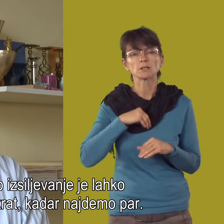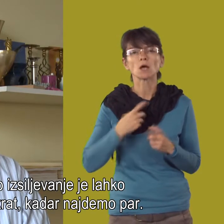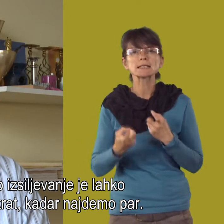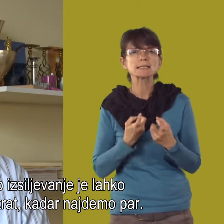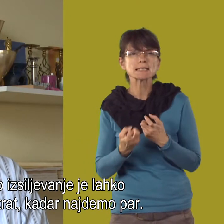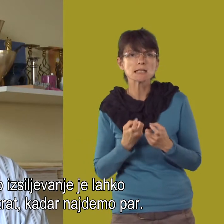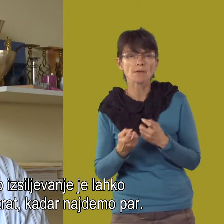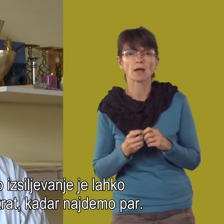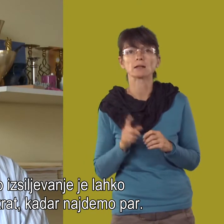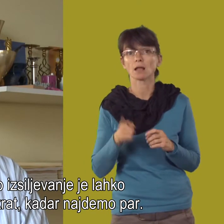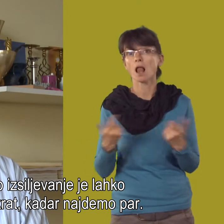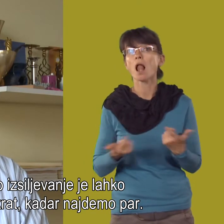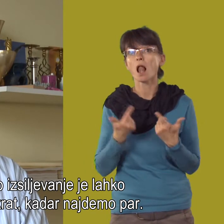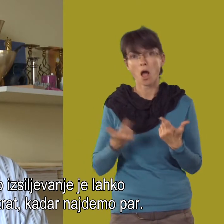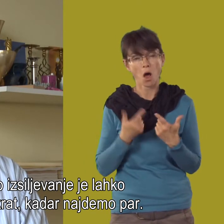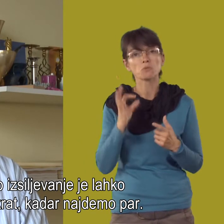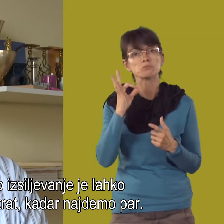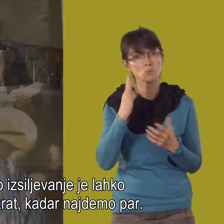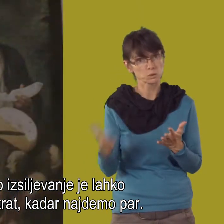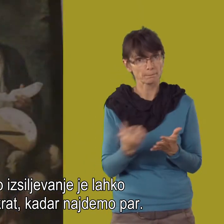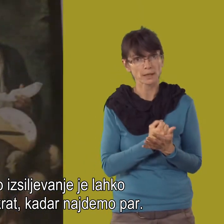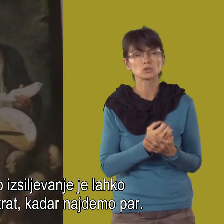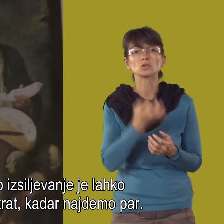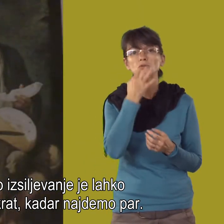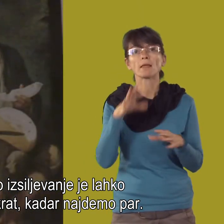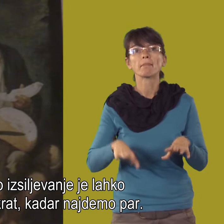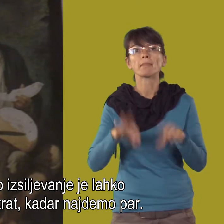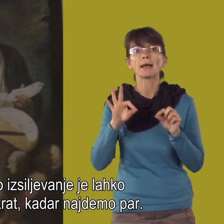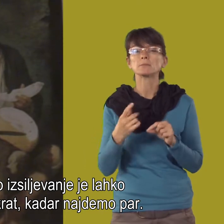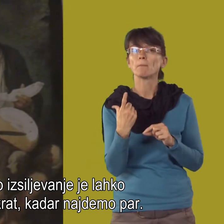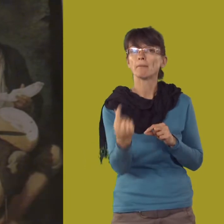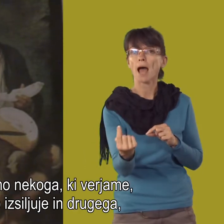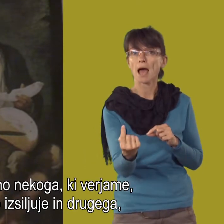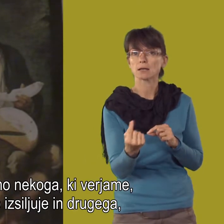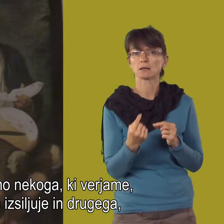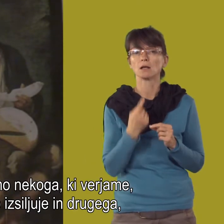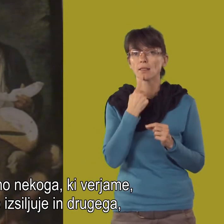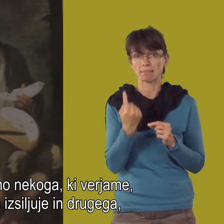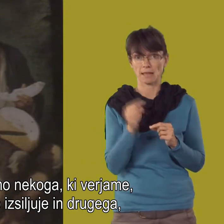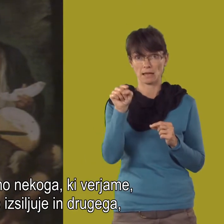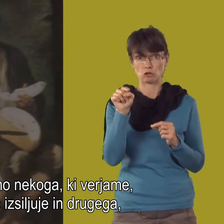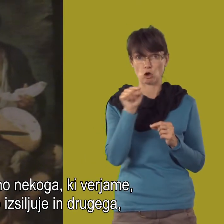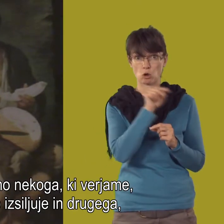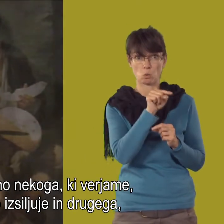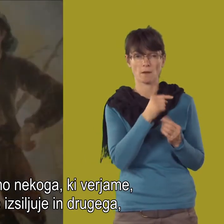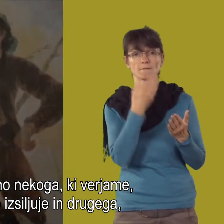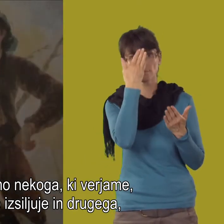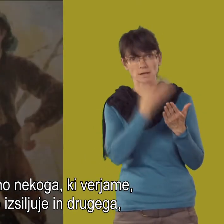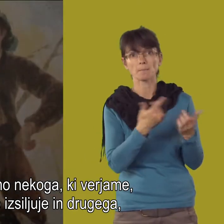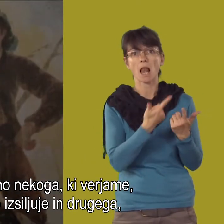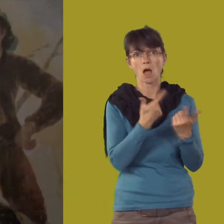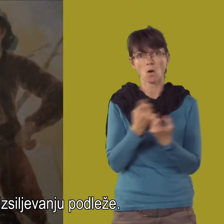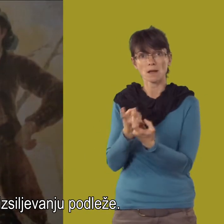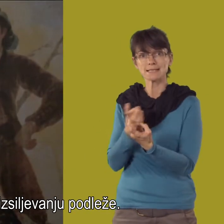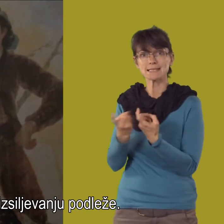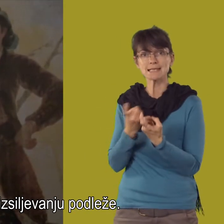Čustveno izsiljevanje je lahko uspešno takrat, kadar najdemo par, torej nekoga, ki verjame, da lahko izsiljuje, in